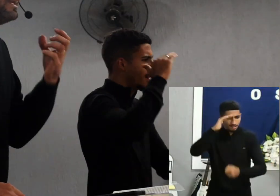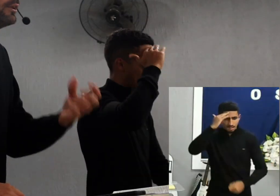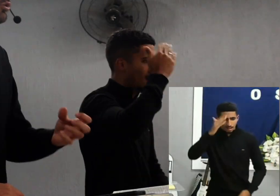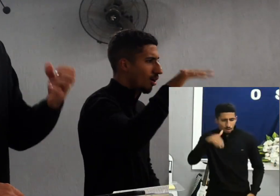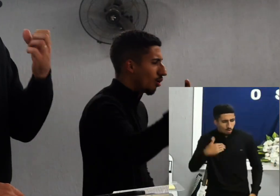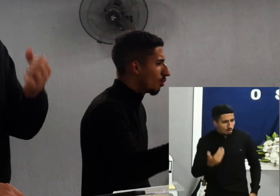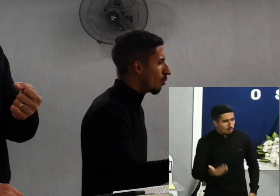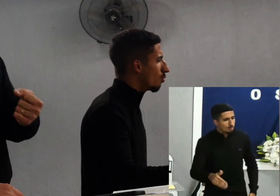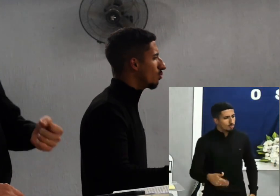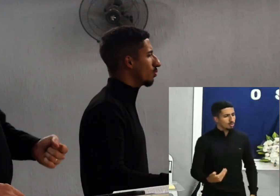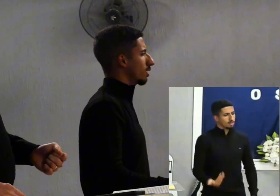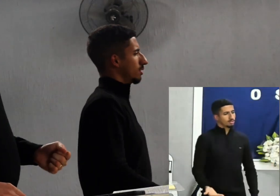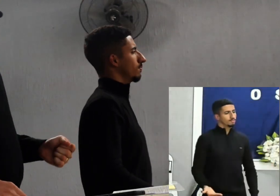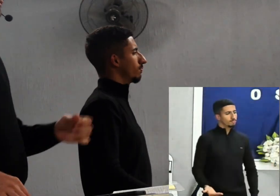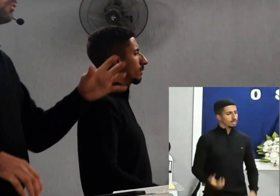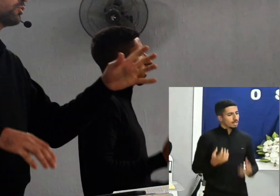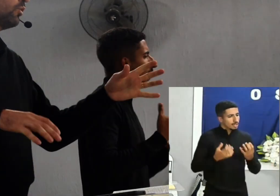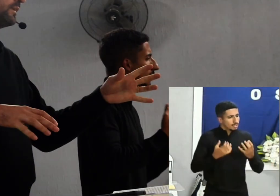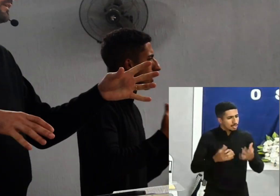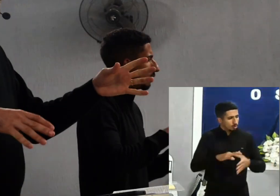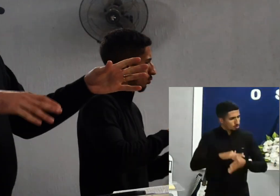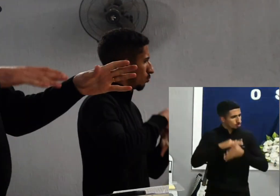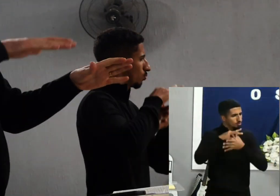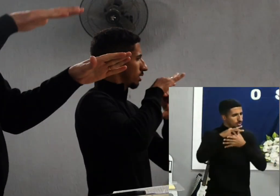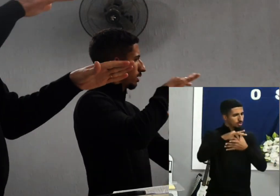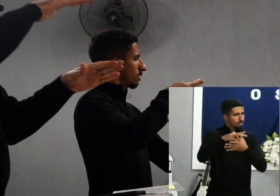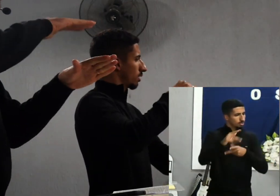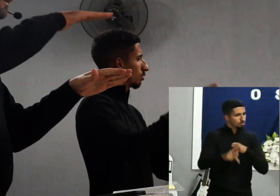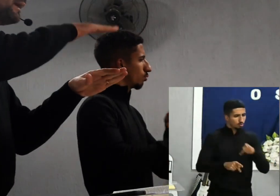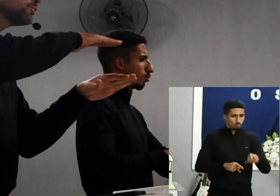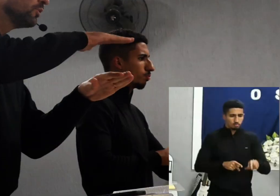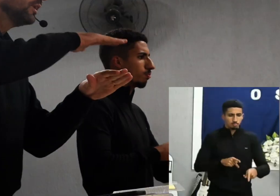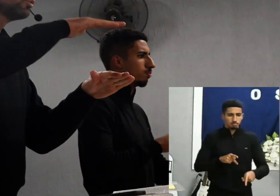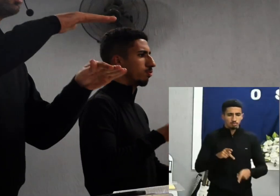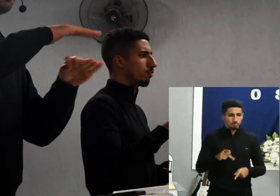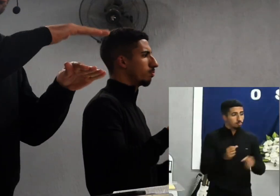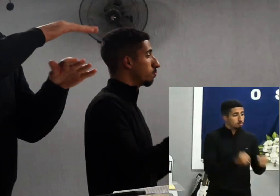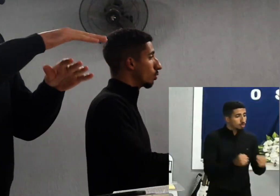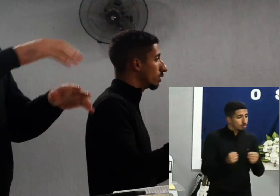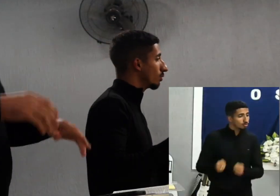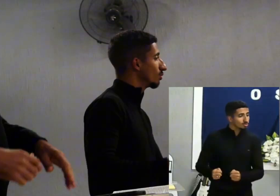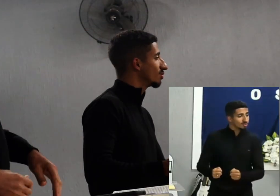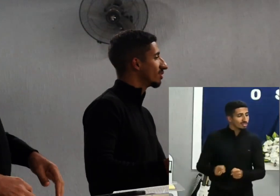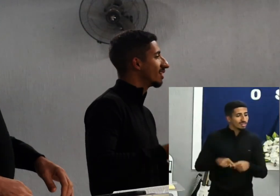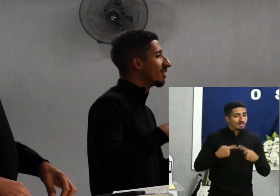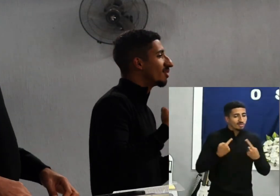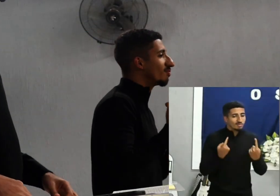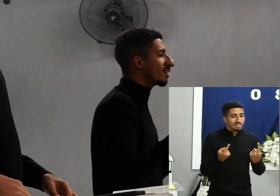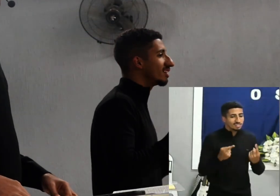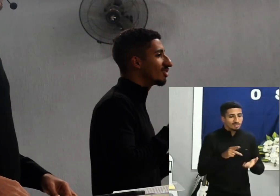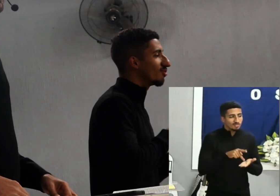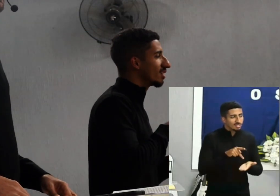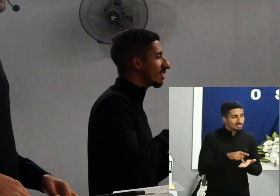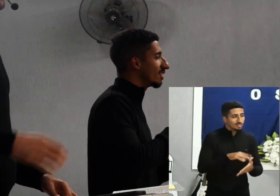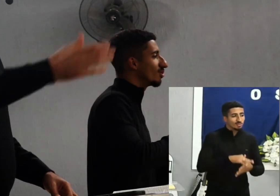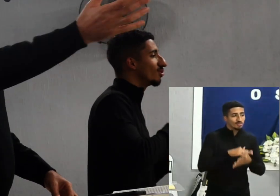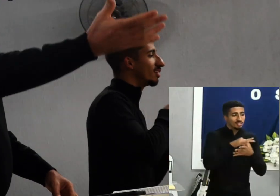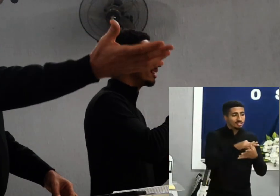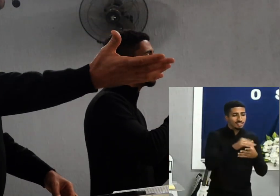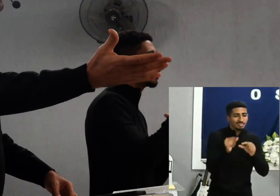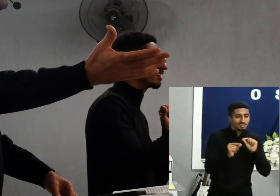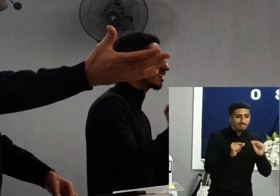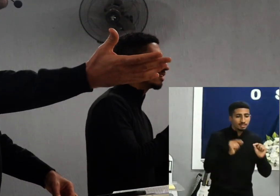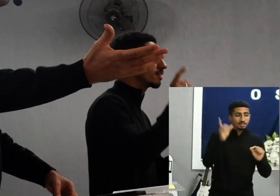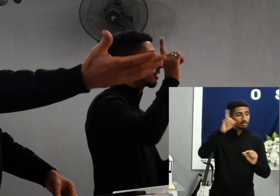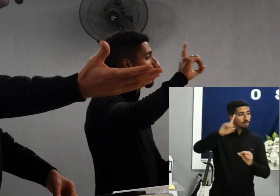libertador político poderoso. Afinal de contas, eles estavam debaixo do jugo do Império Romano. E eles queriam